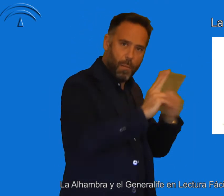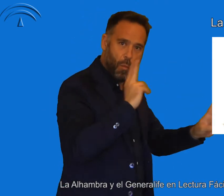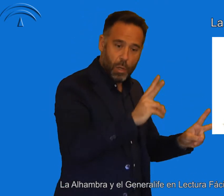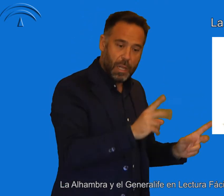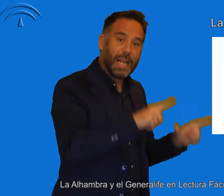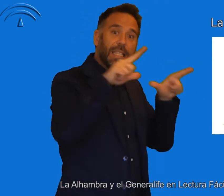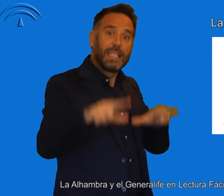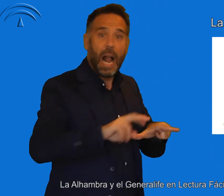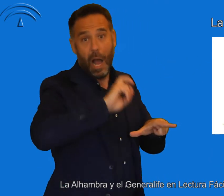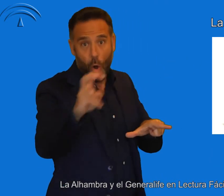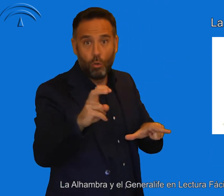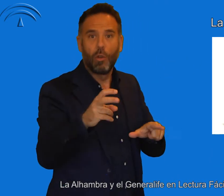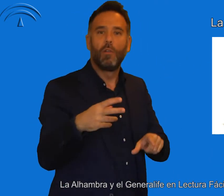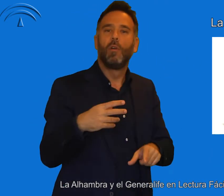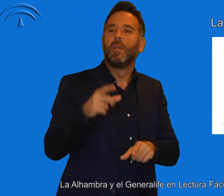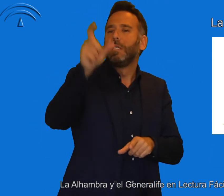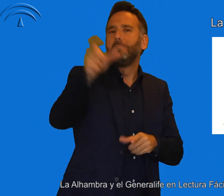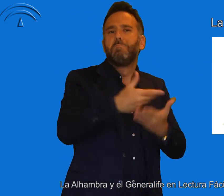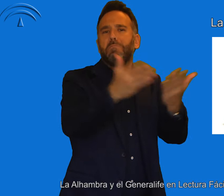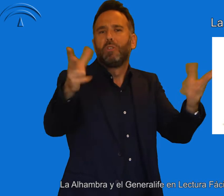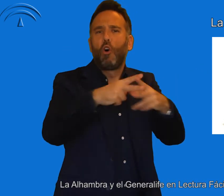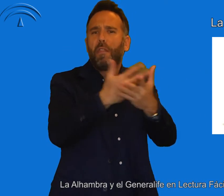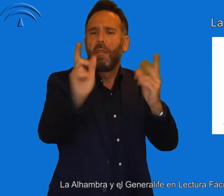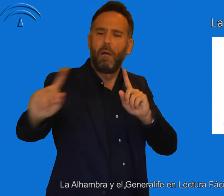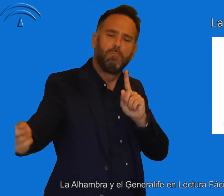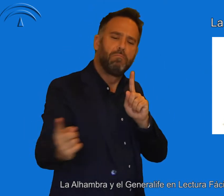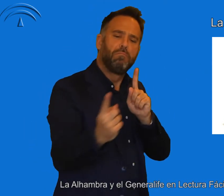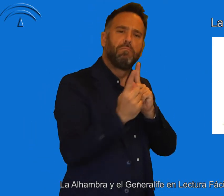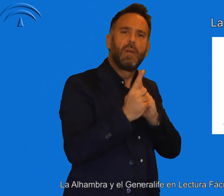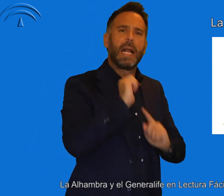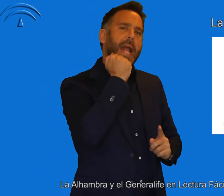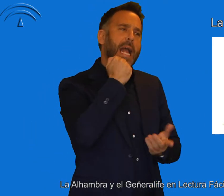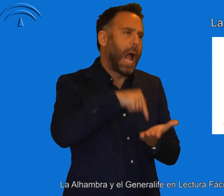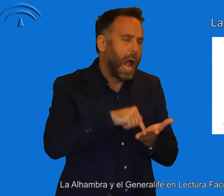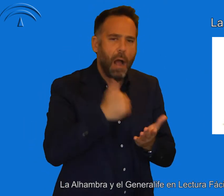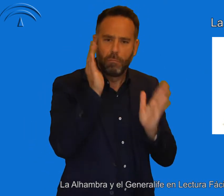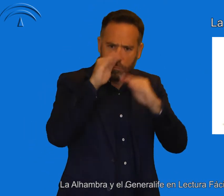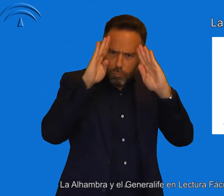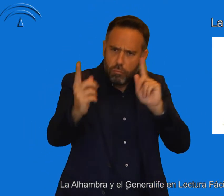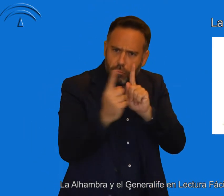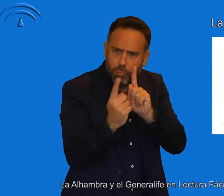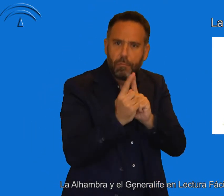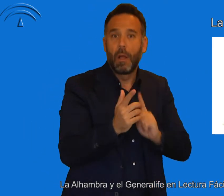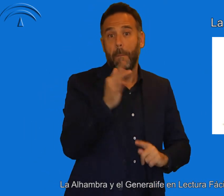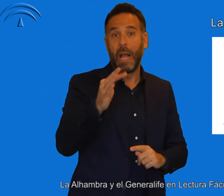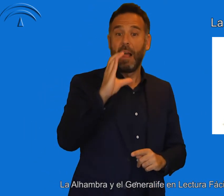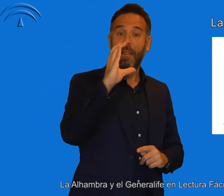su correspondencia. En otra sala, los empleados atendían las quejas de los súbditos y